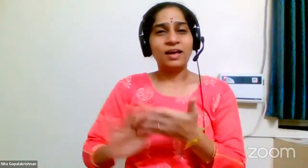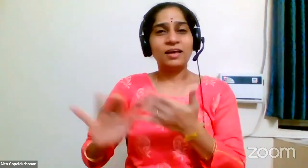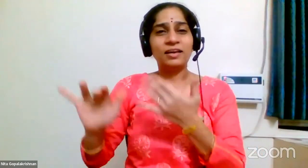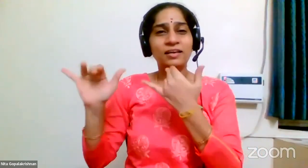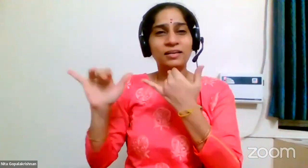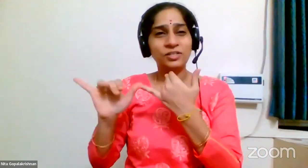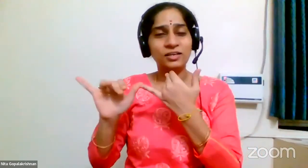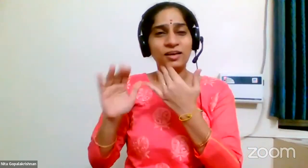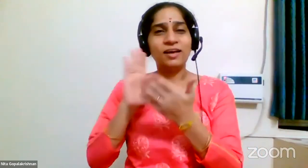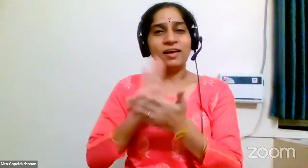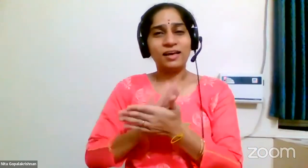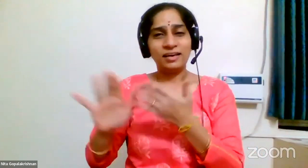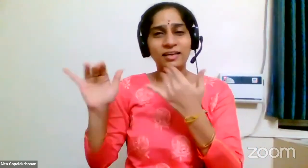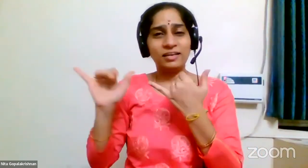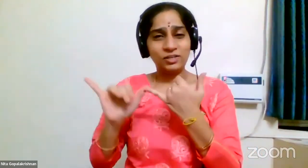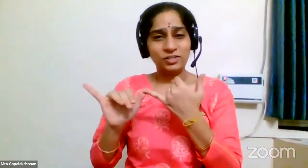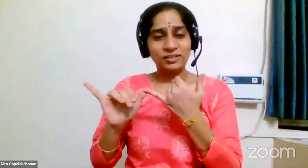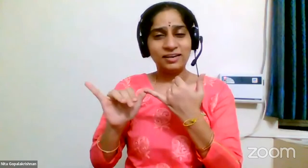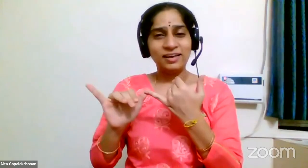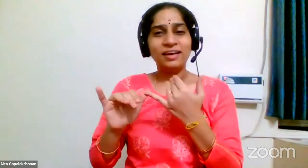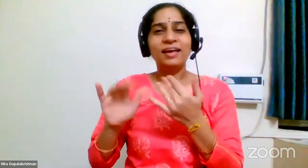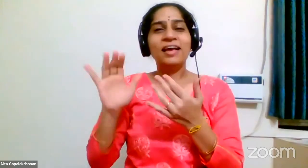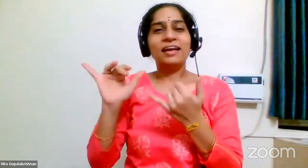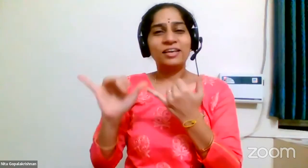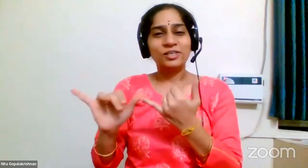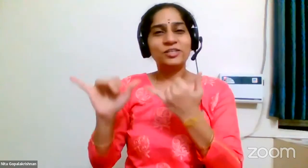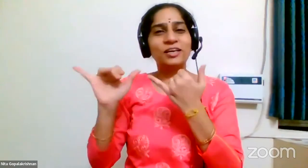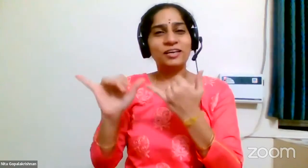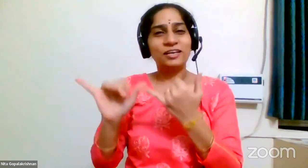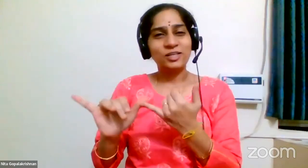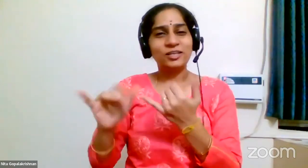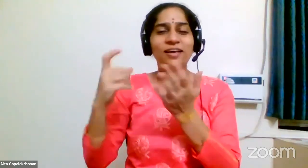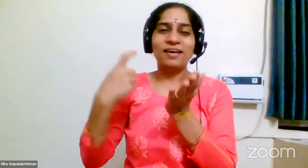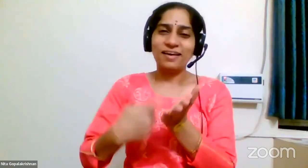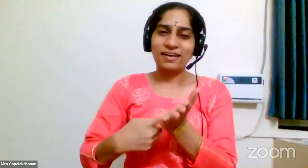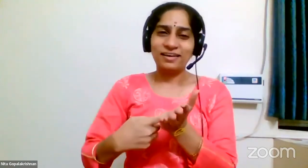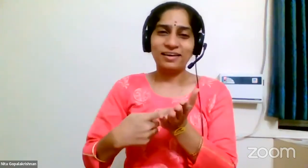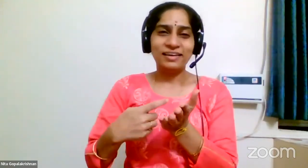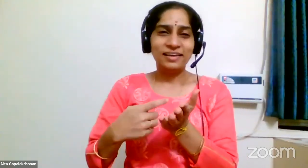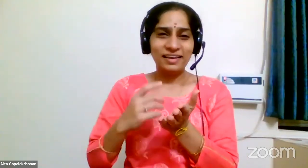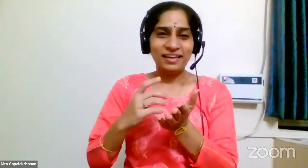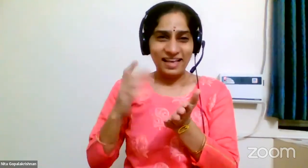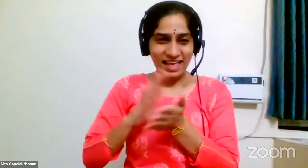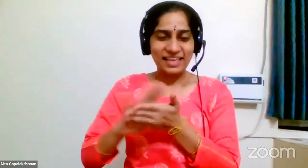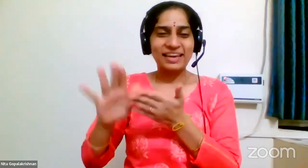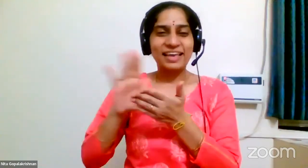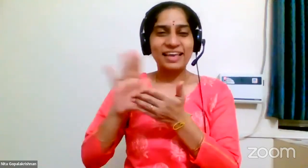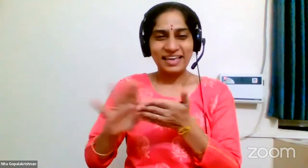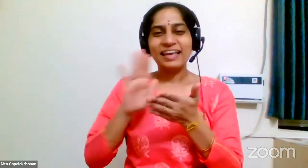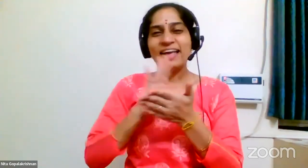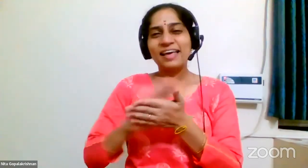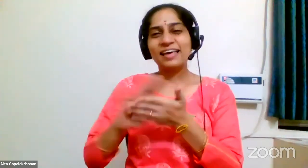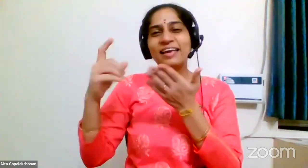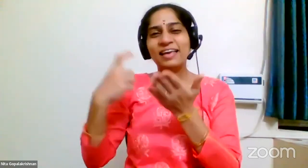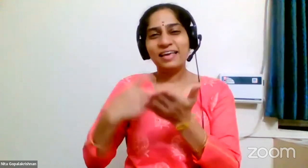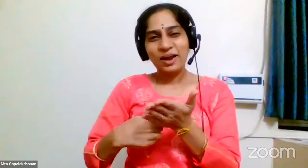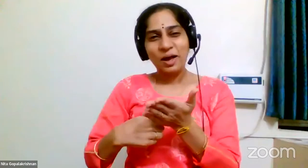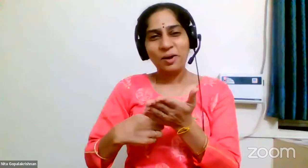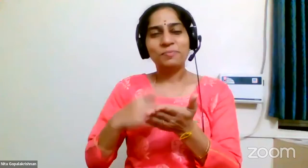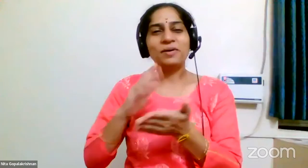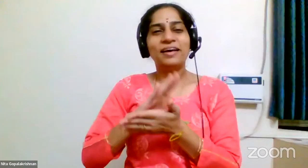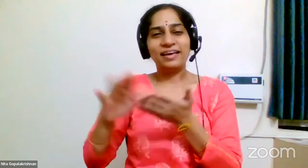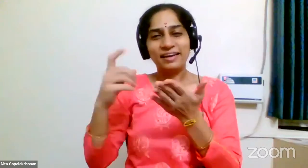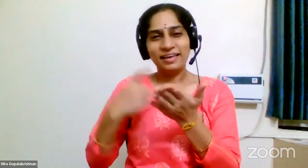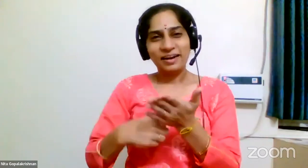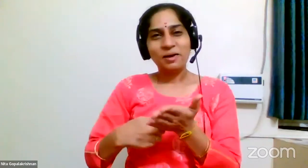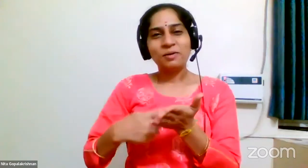हरे कृष्णा कृष्ण कृष्ण हरे हरे, हरे राम हरे राम राम राम हरे हरे।